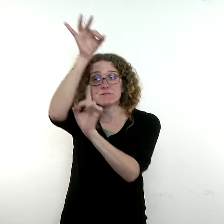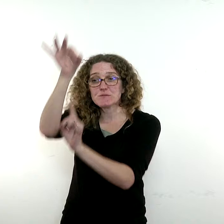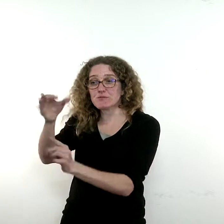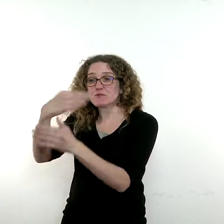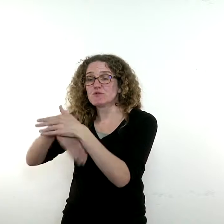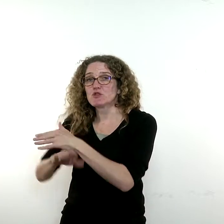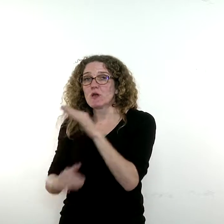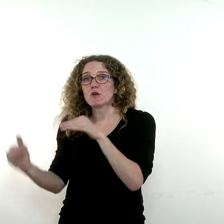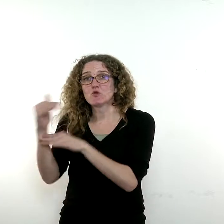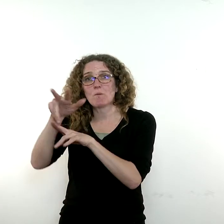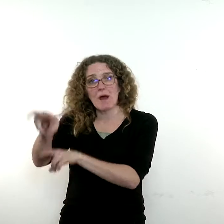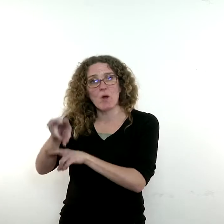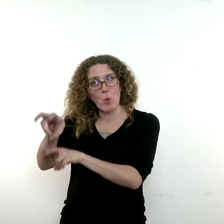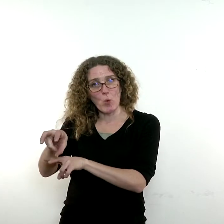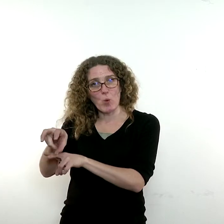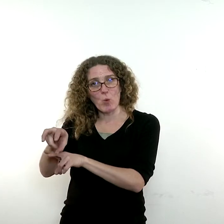affaire,